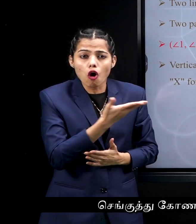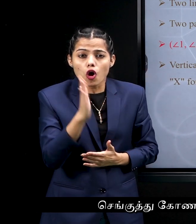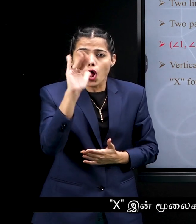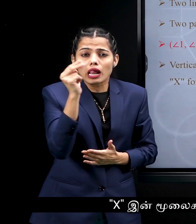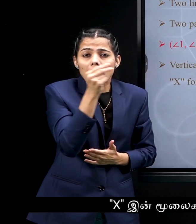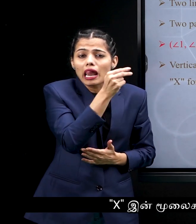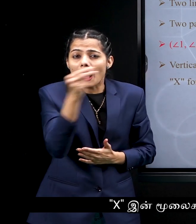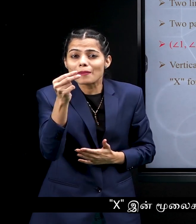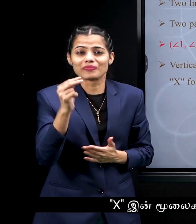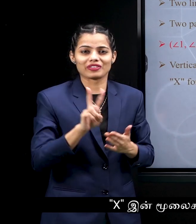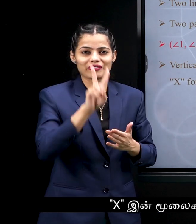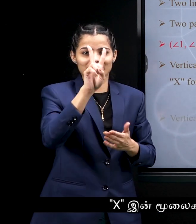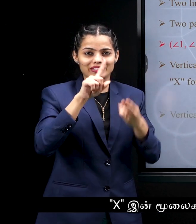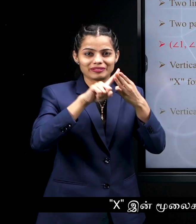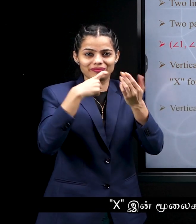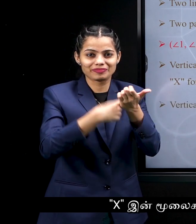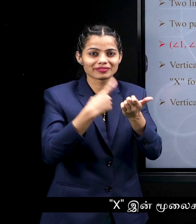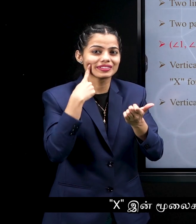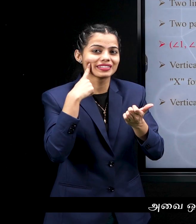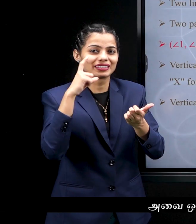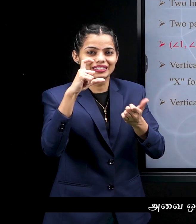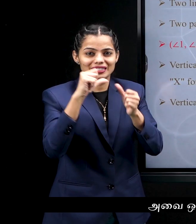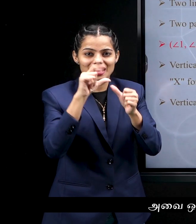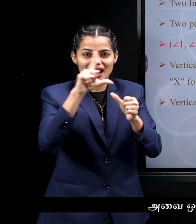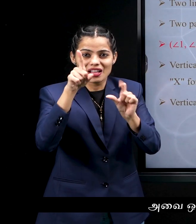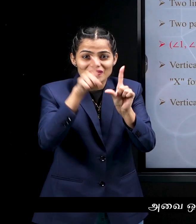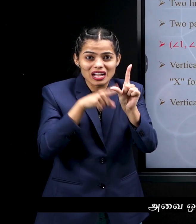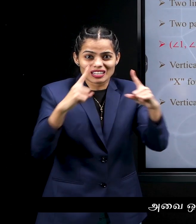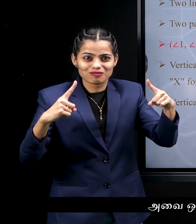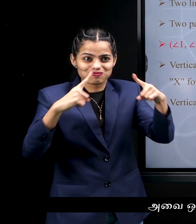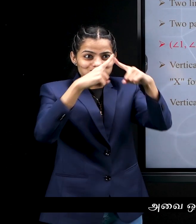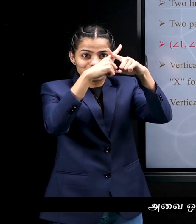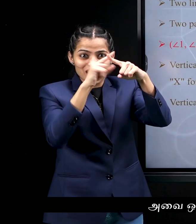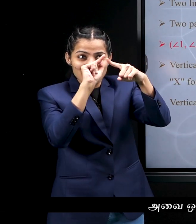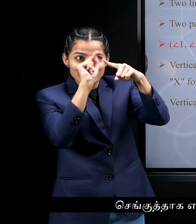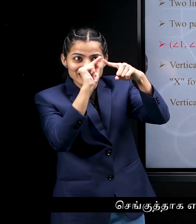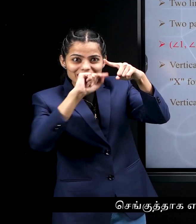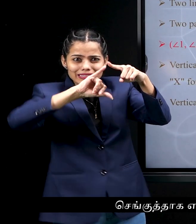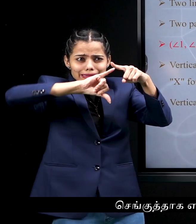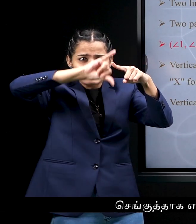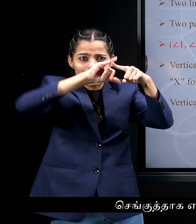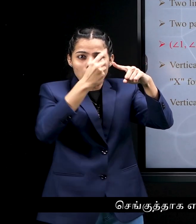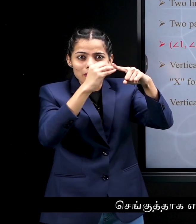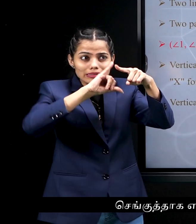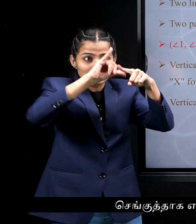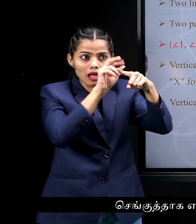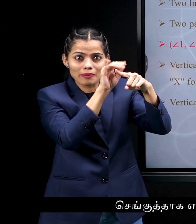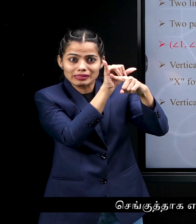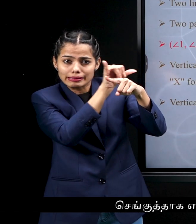எக்ஸின் மூலைகளில் ஒன்றுக்கொன்று குறுக்கே அமைந்துள்ளன. அவை ஒன்றுக்கொன்று எதிரே அமைந்திருப்பதால் செங்குத்தாக